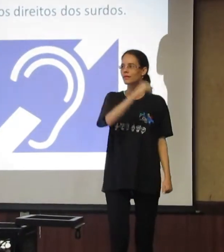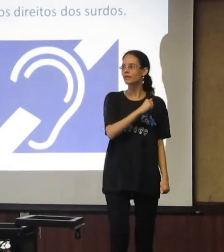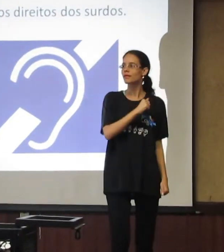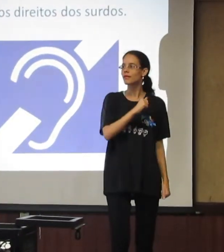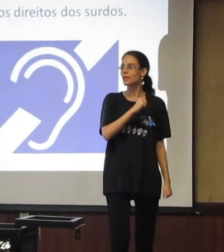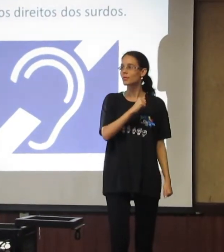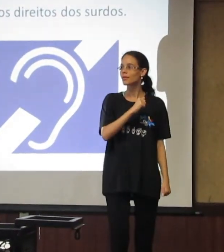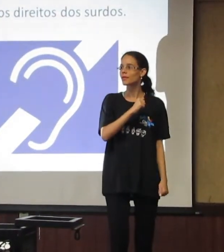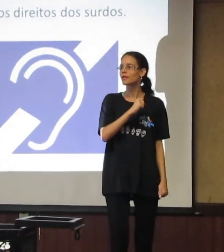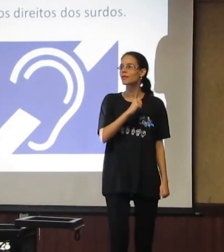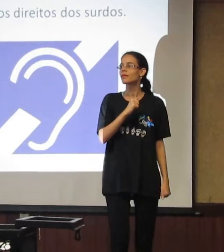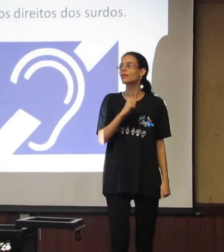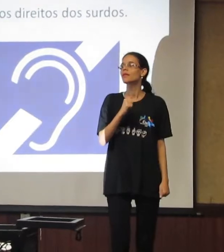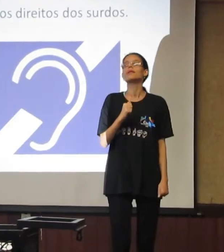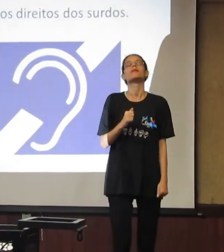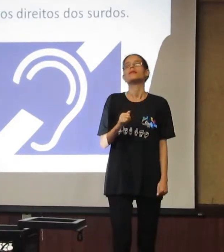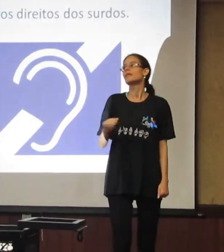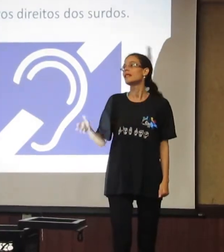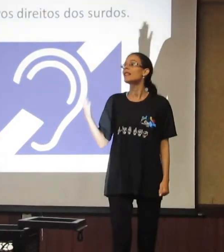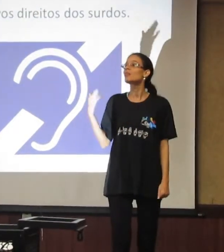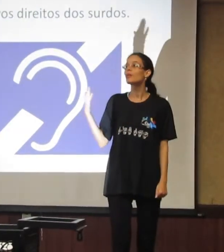Os surdos merecem respeito.